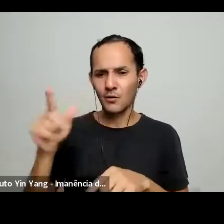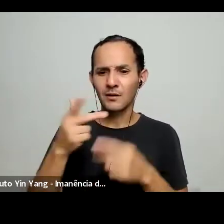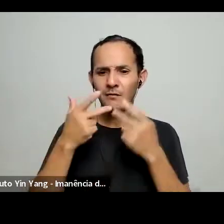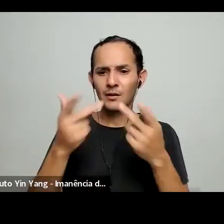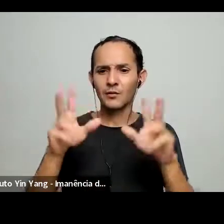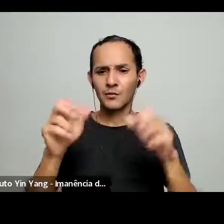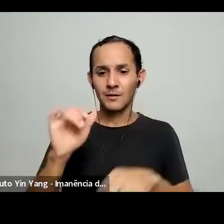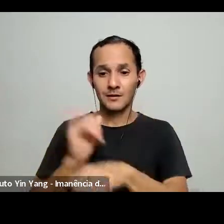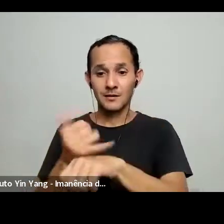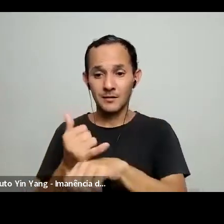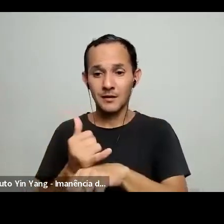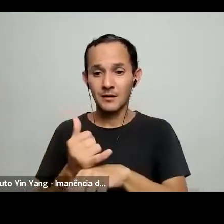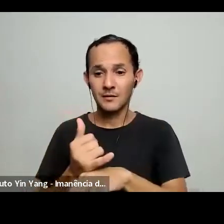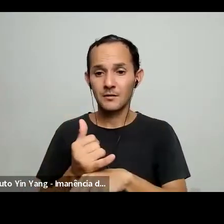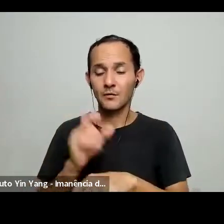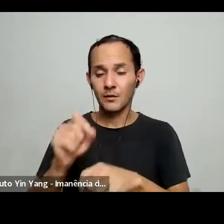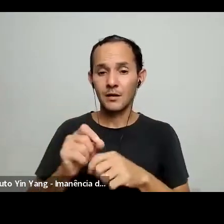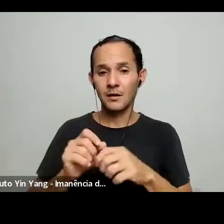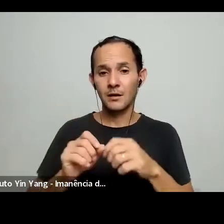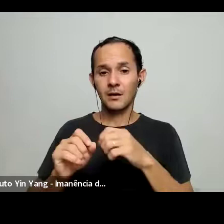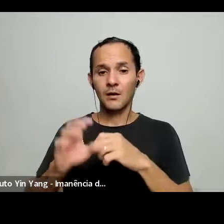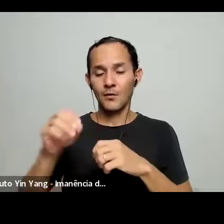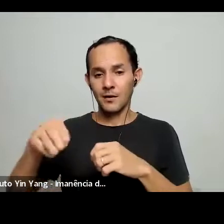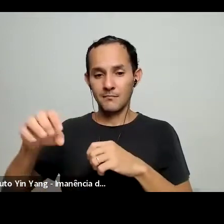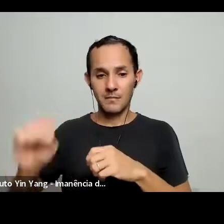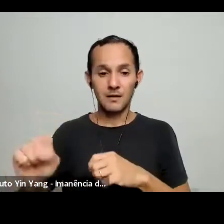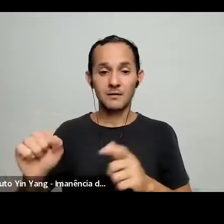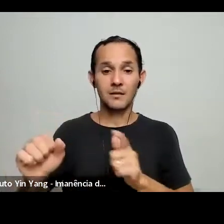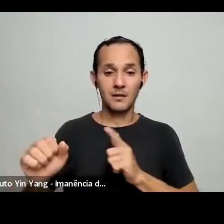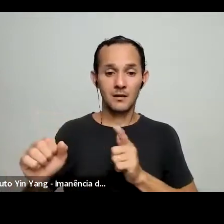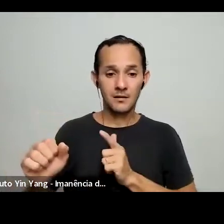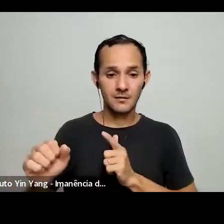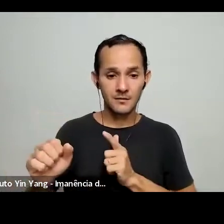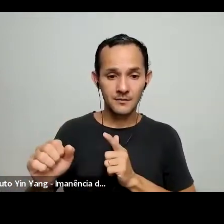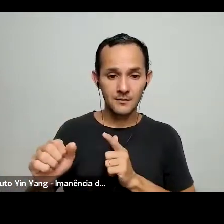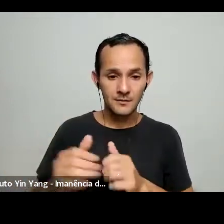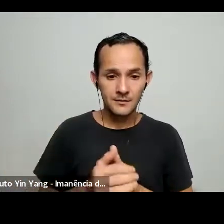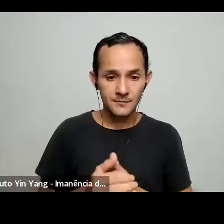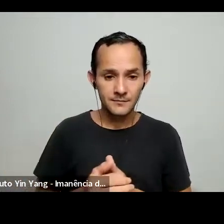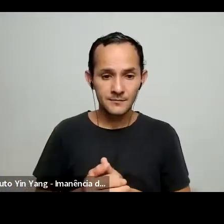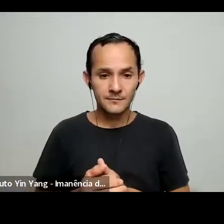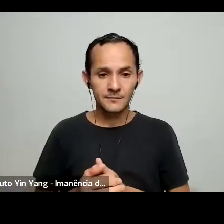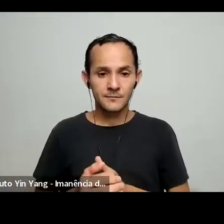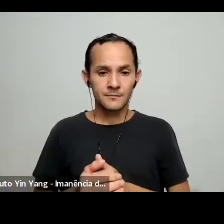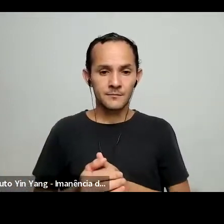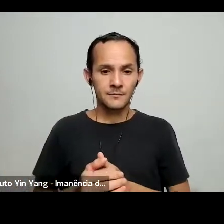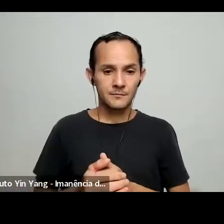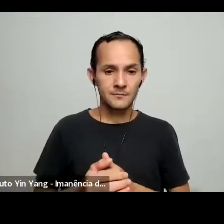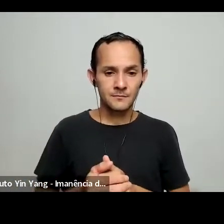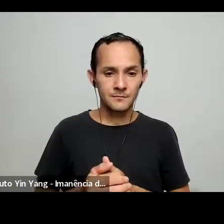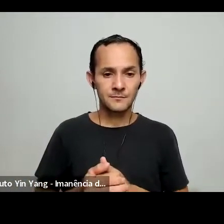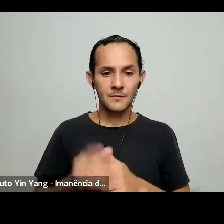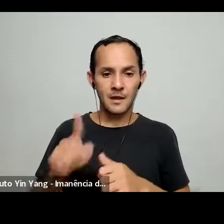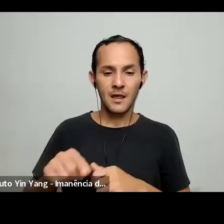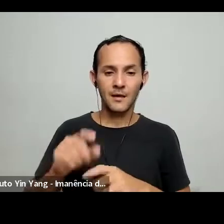as estratégias, né, que a Organização Mundial da Saúde tem feito sobre o guarda-chuva